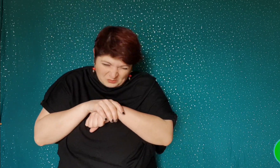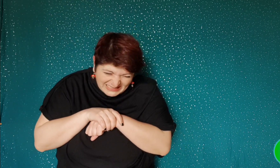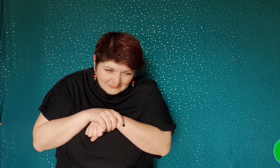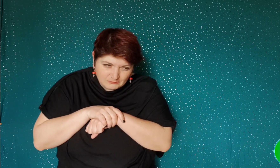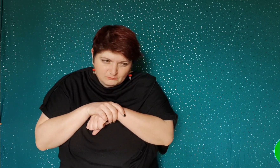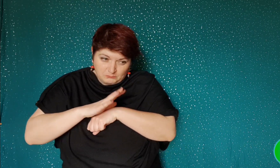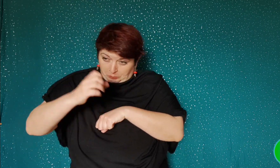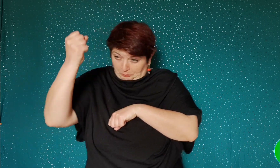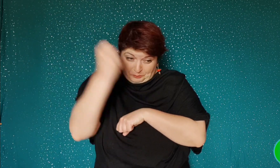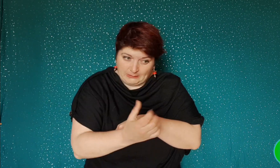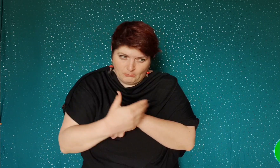Non, pire, dit grand-père.